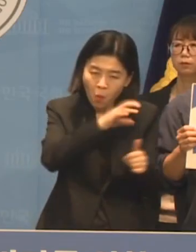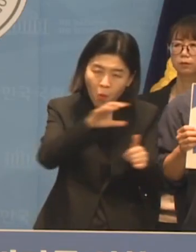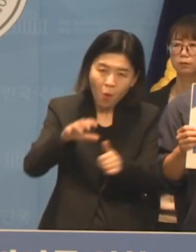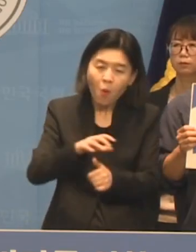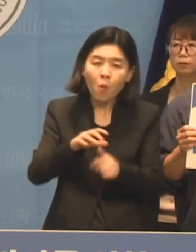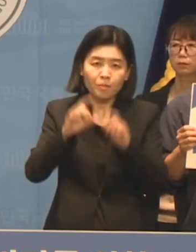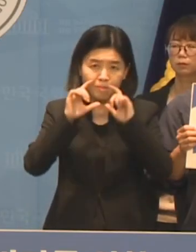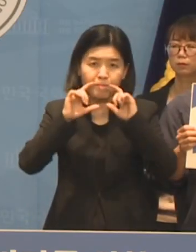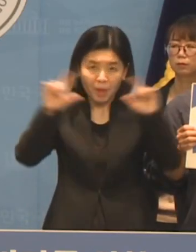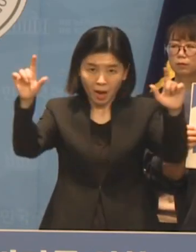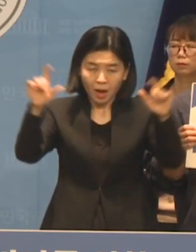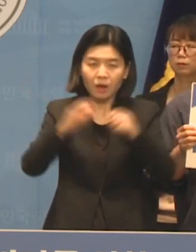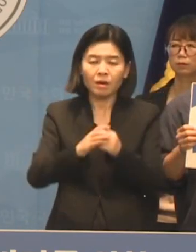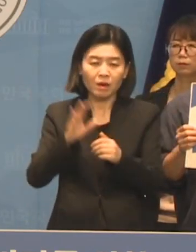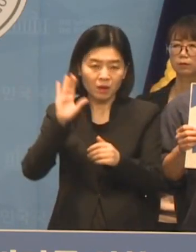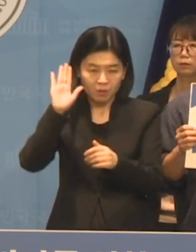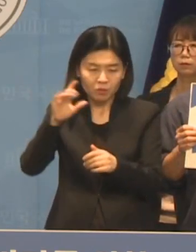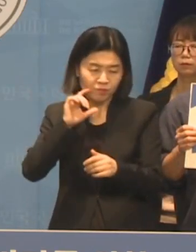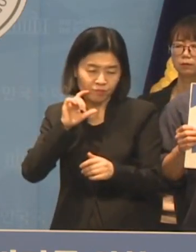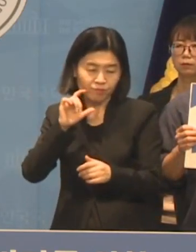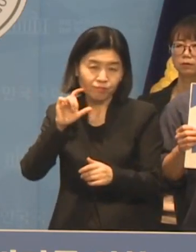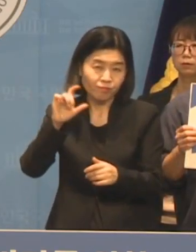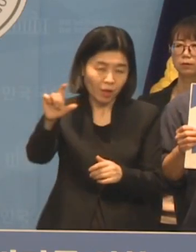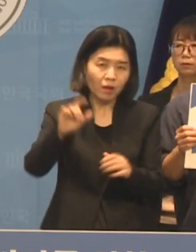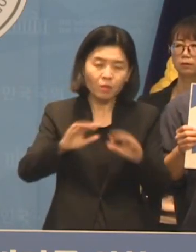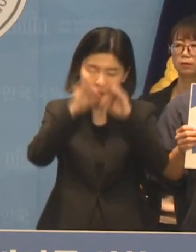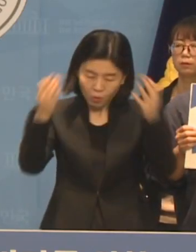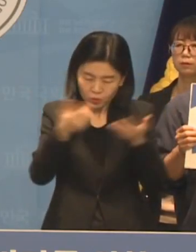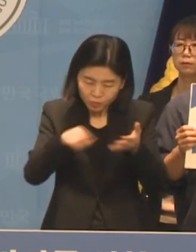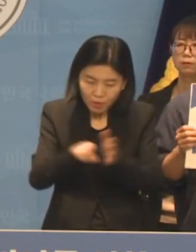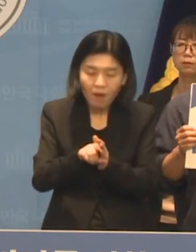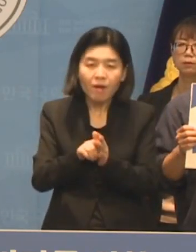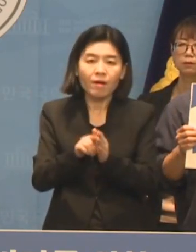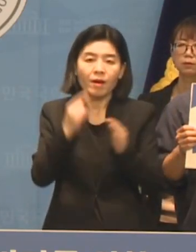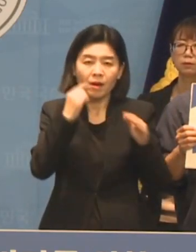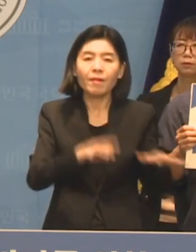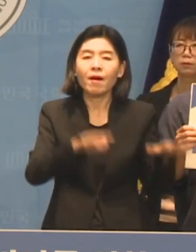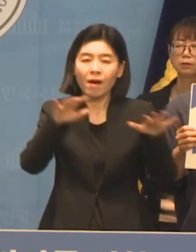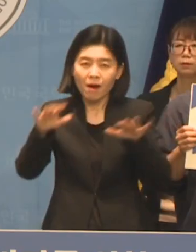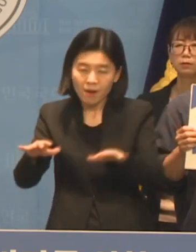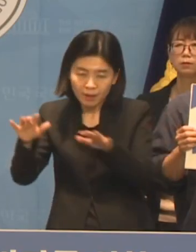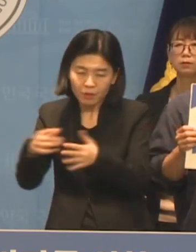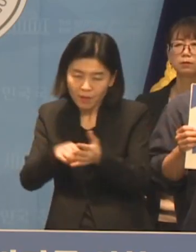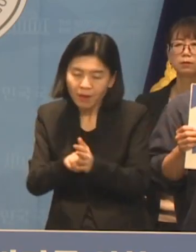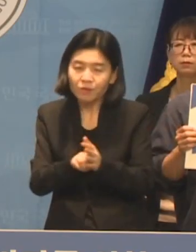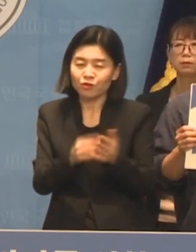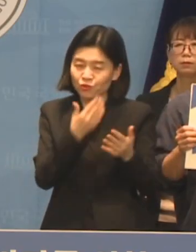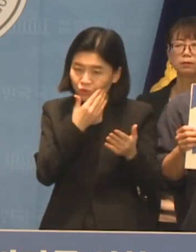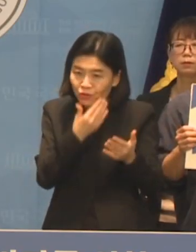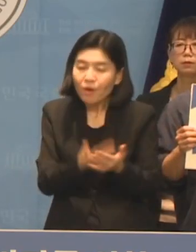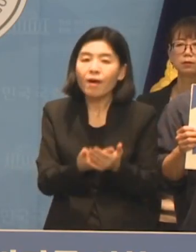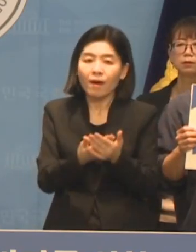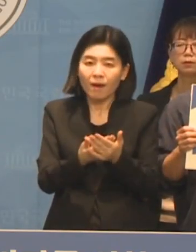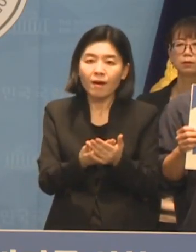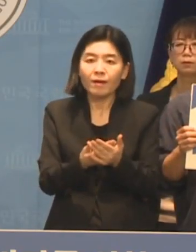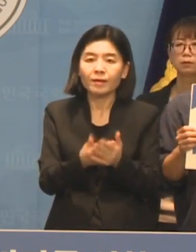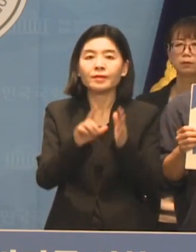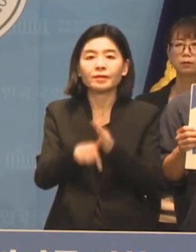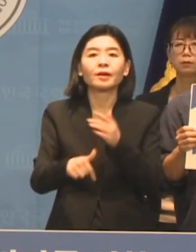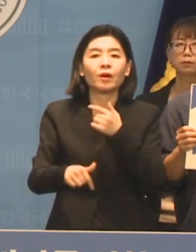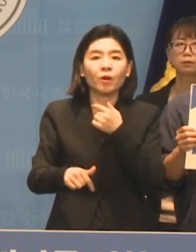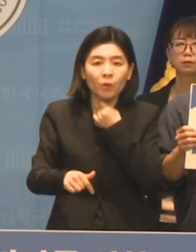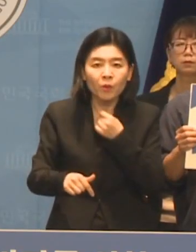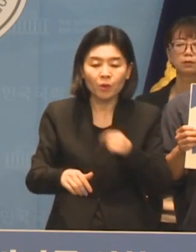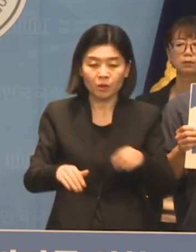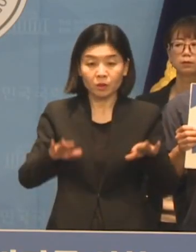지속 가능하고 모두를 위한 바다의 이행의 중대한 계기를 만들기를 바라며 저